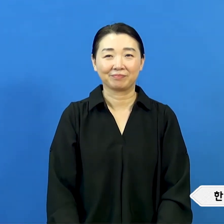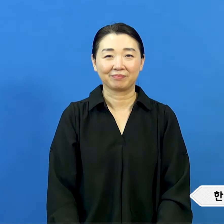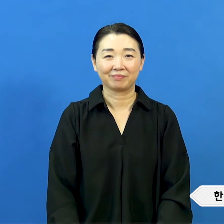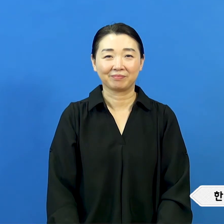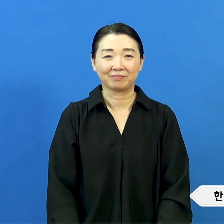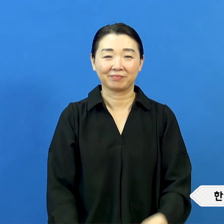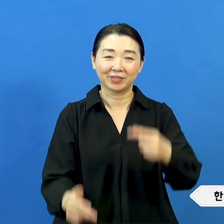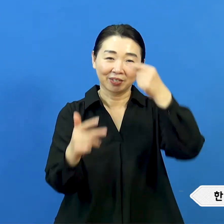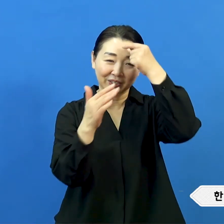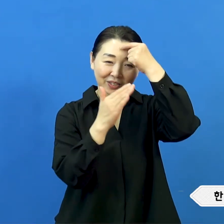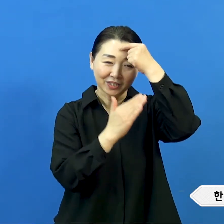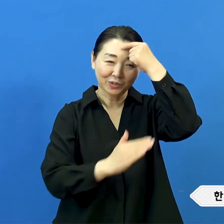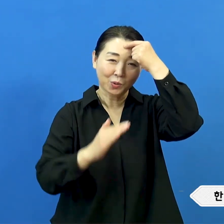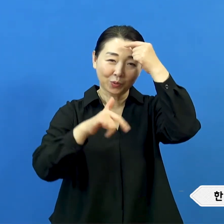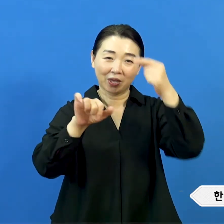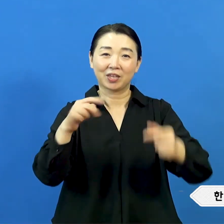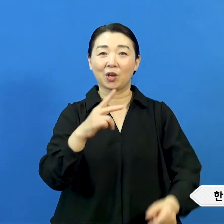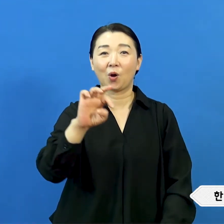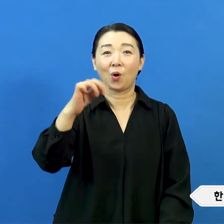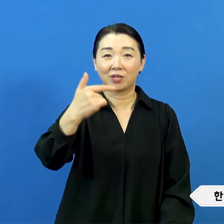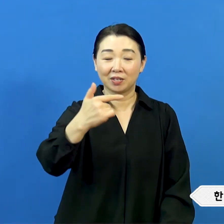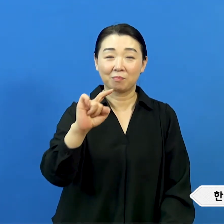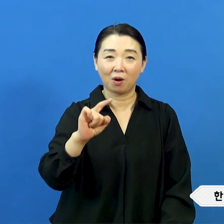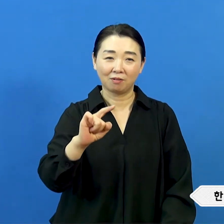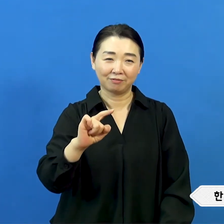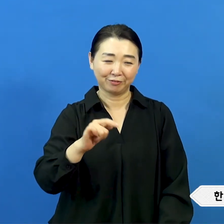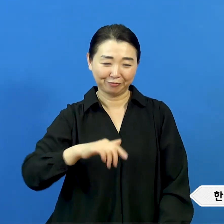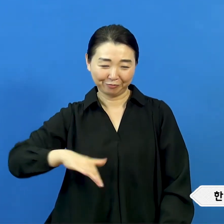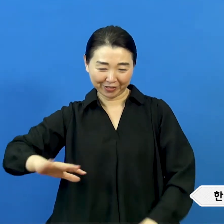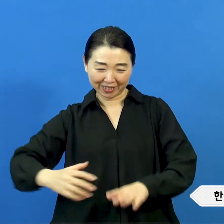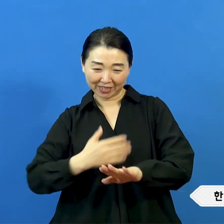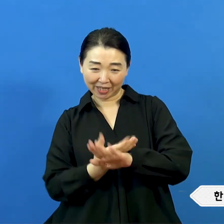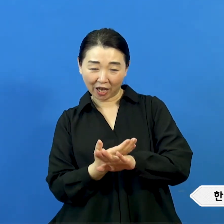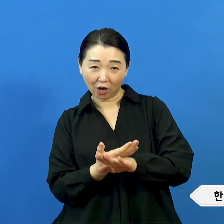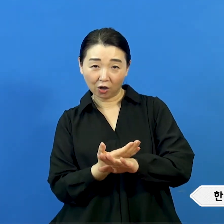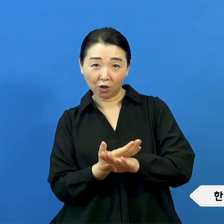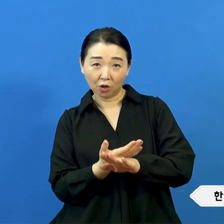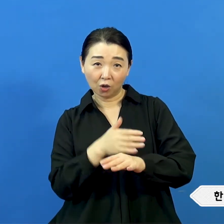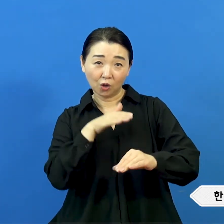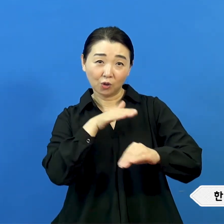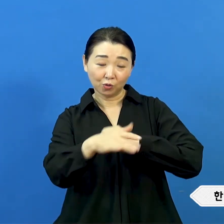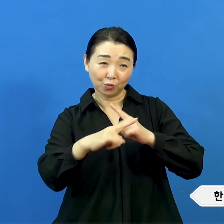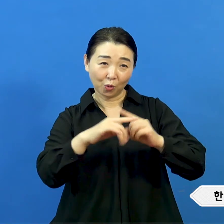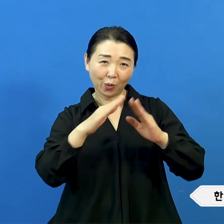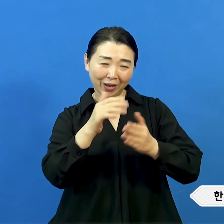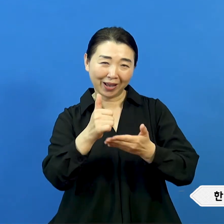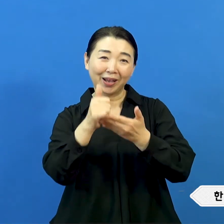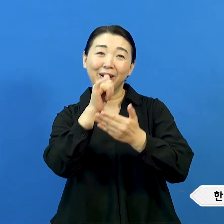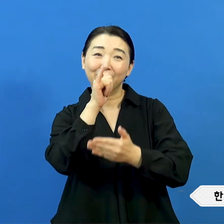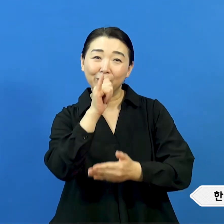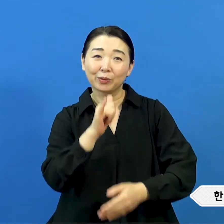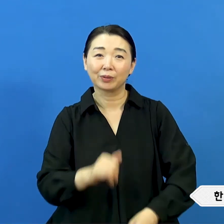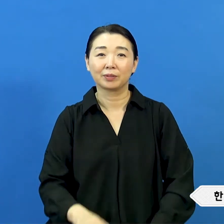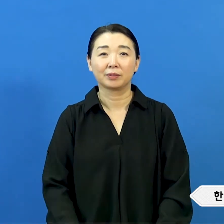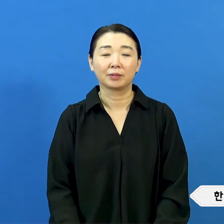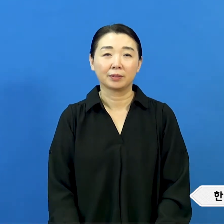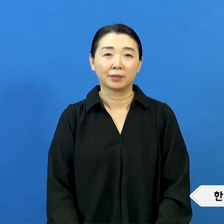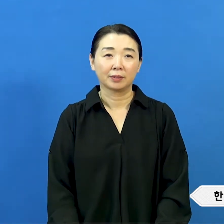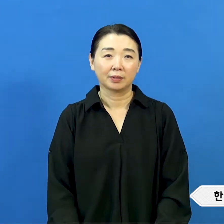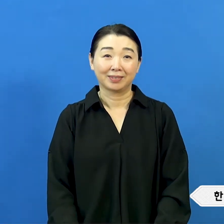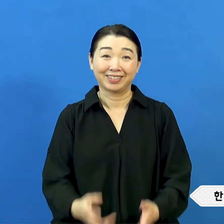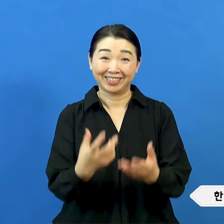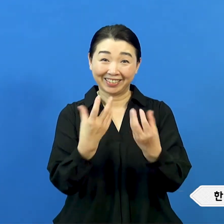성도의 견인은 우리 개혁주의 교회가 신봉하는 중요한 교리 중에 하나입니다.